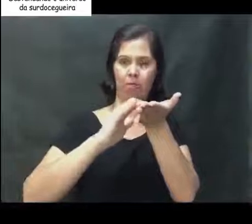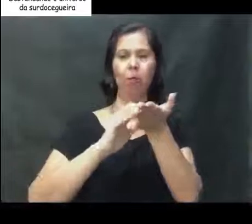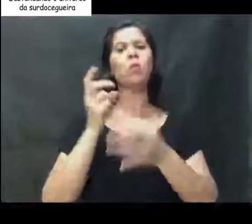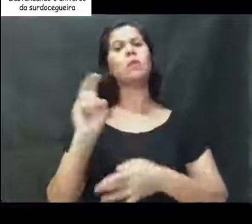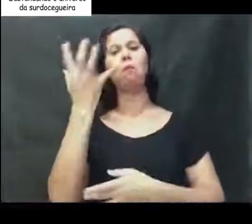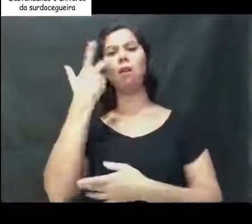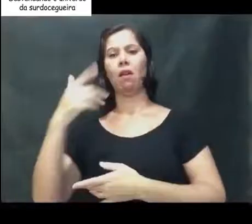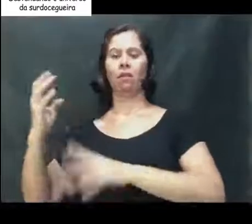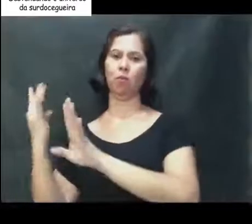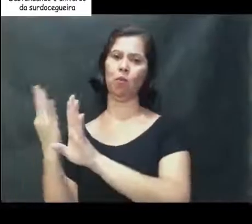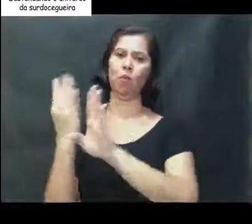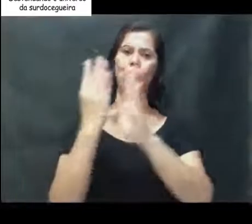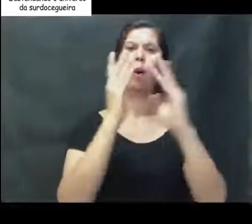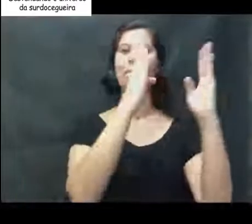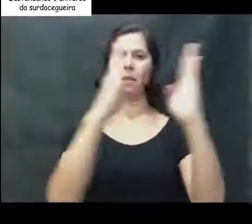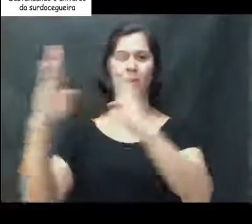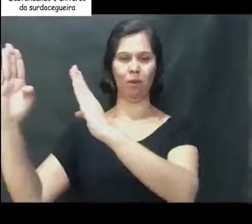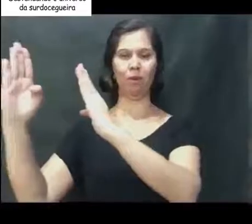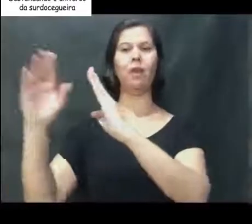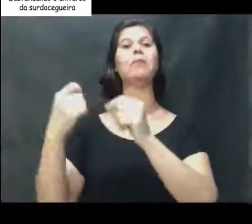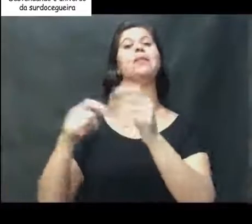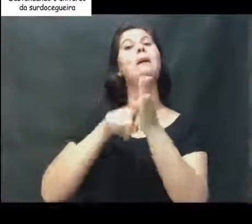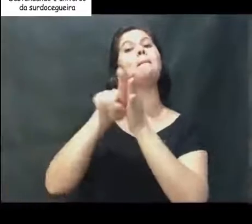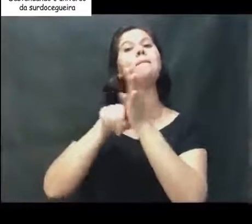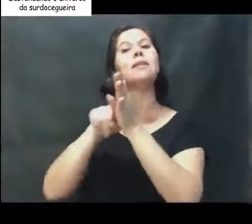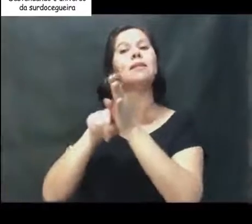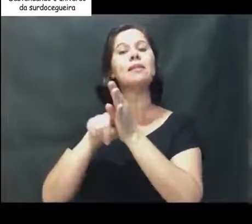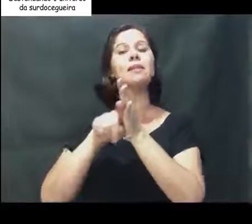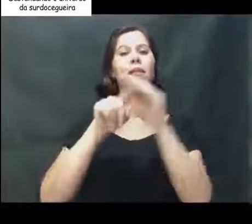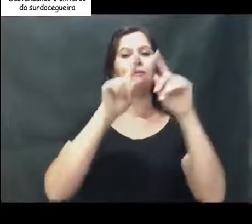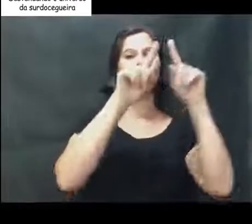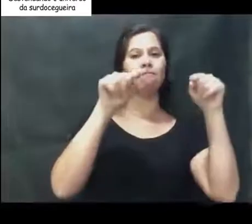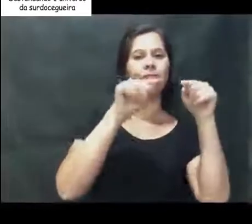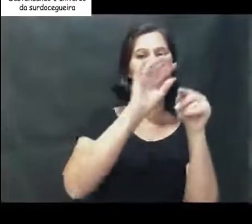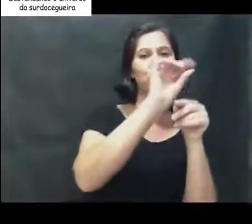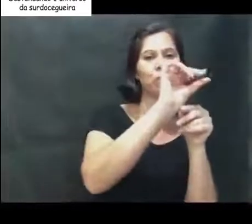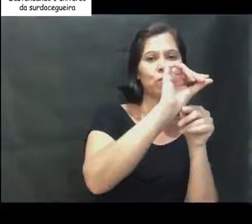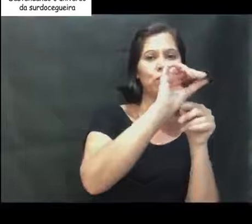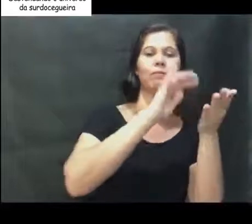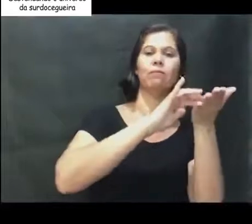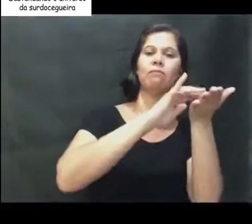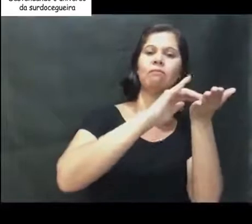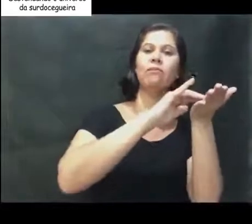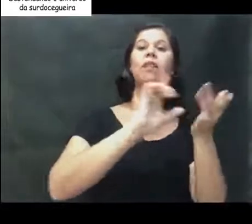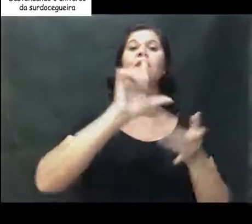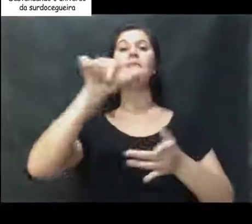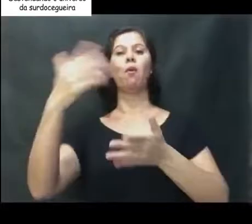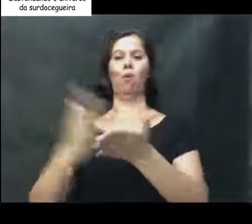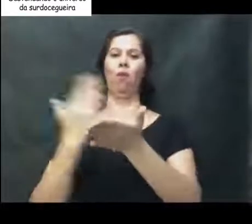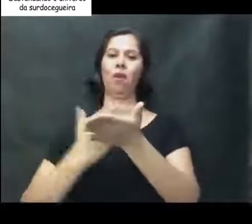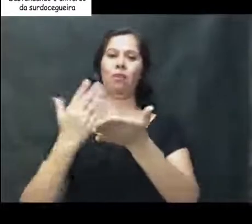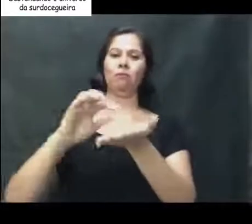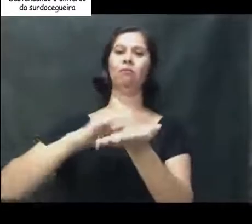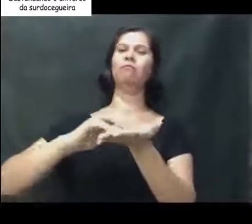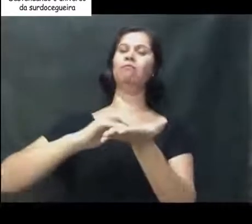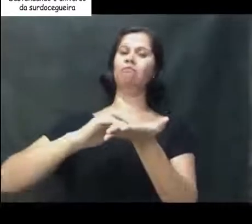para a biblioteca, elas pesquisavam o símbolo tátil e esse livrinho. Um outro